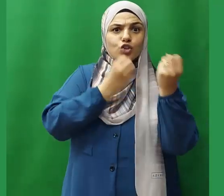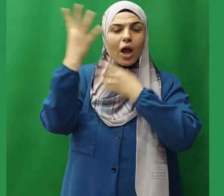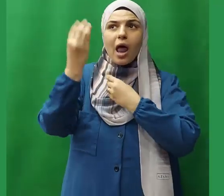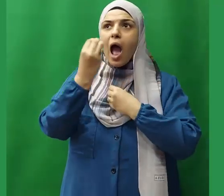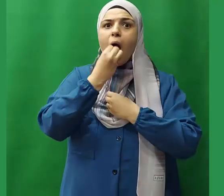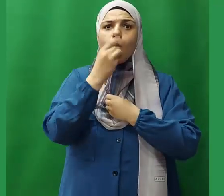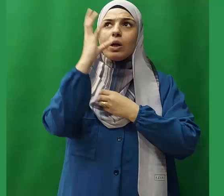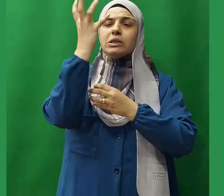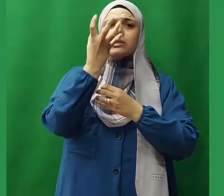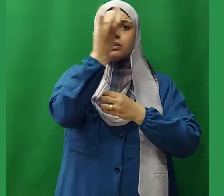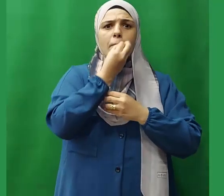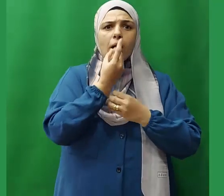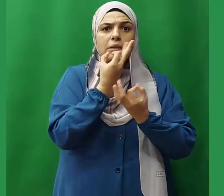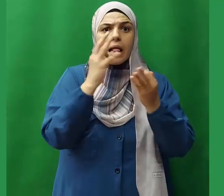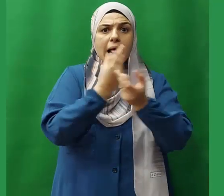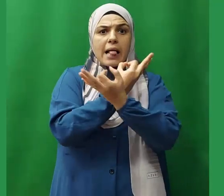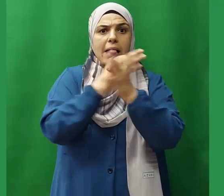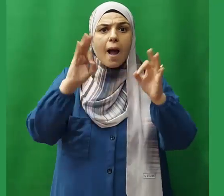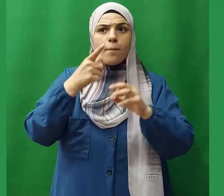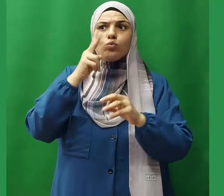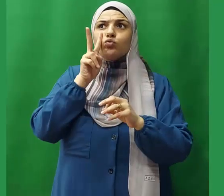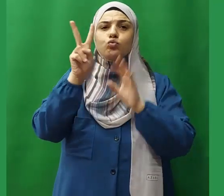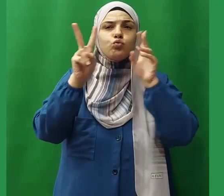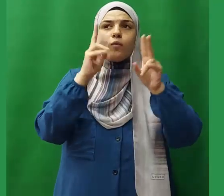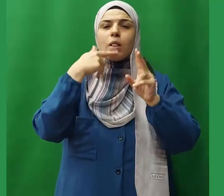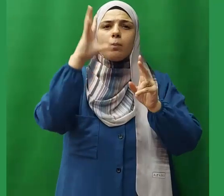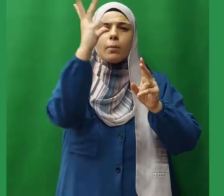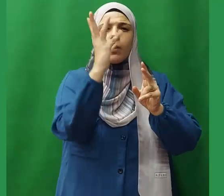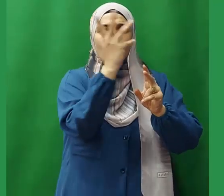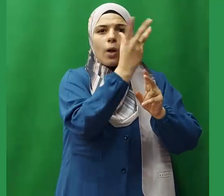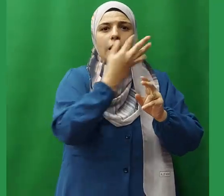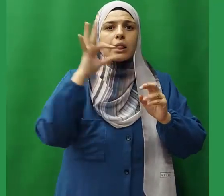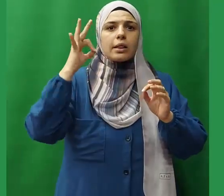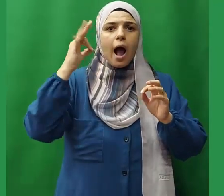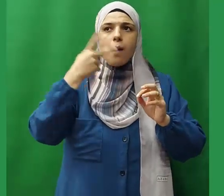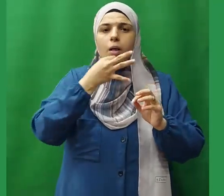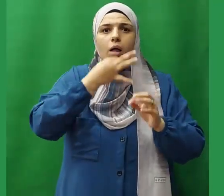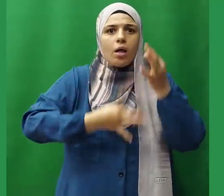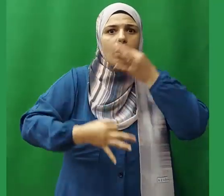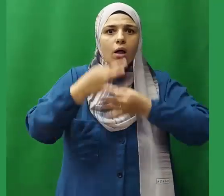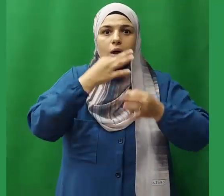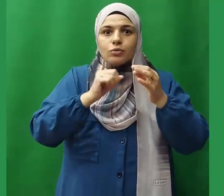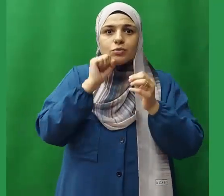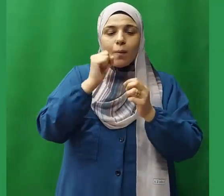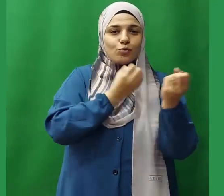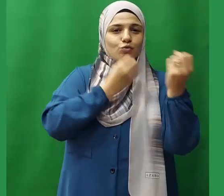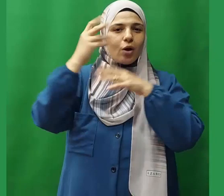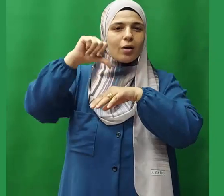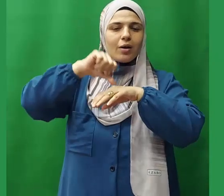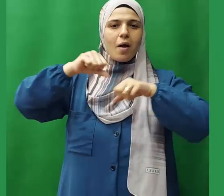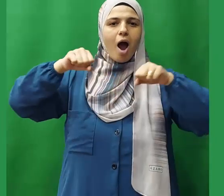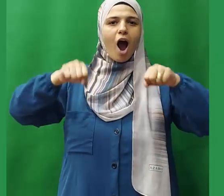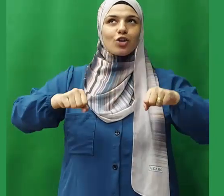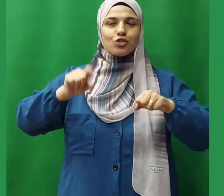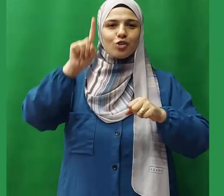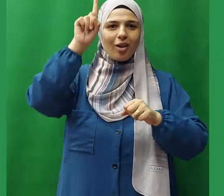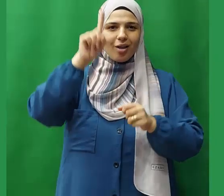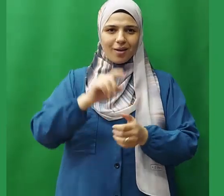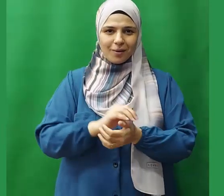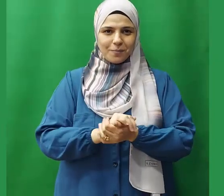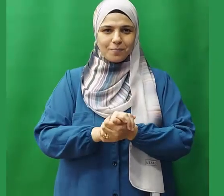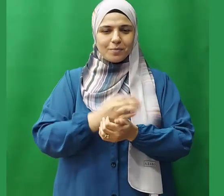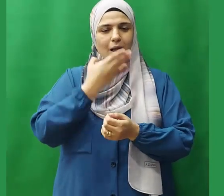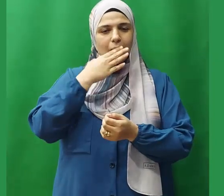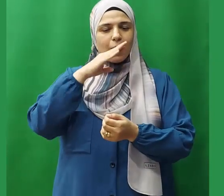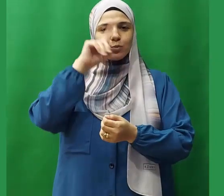تاكل من ثمارها وتاوي الى قناديل من ذهب معلقه في ظل العرش